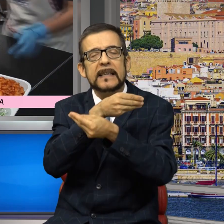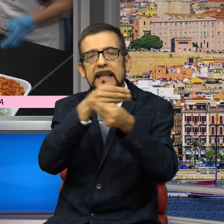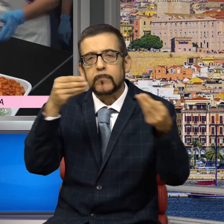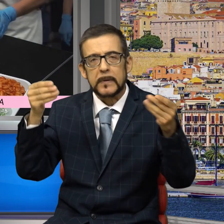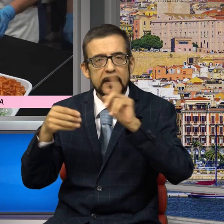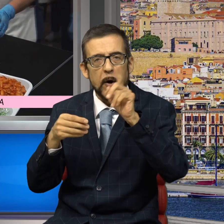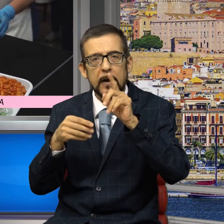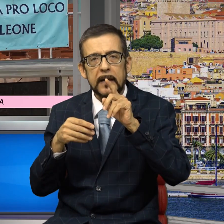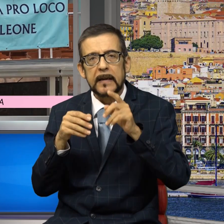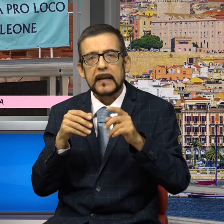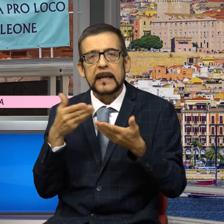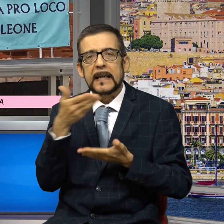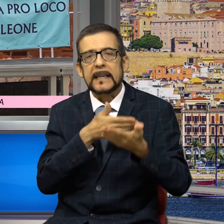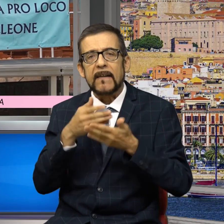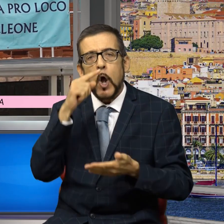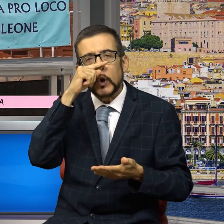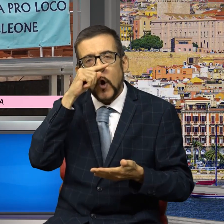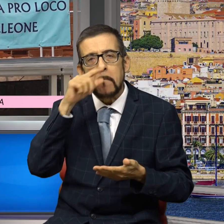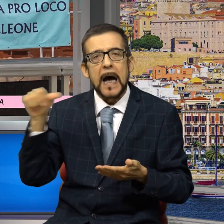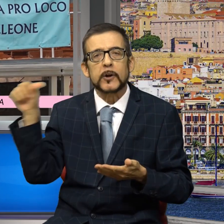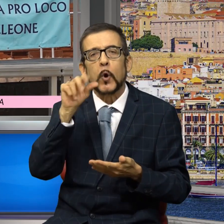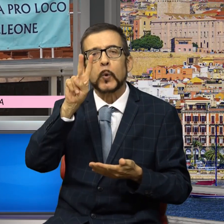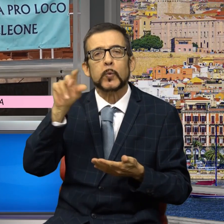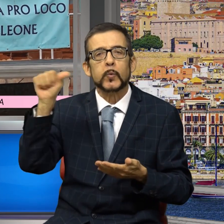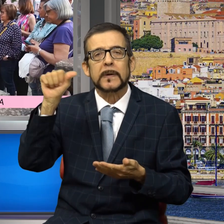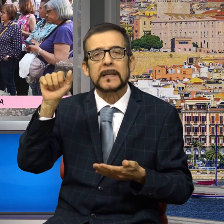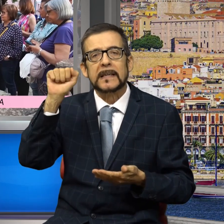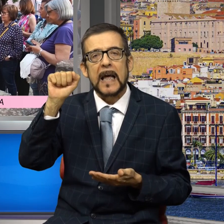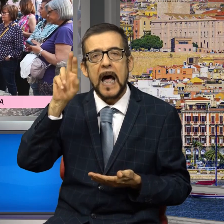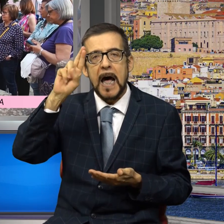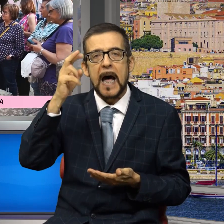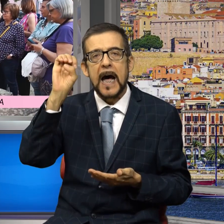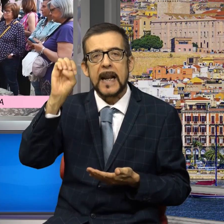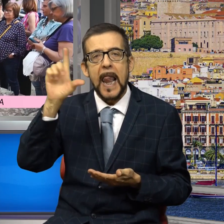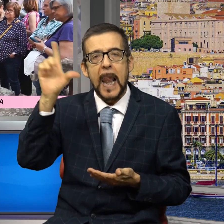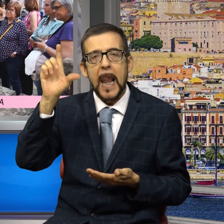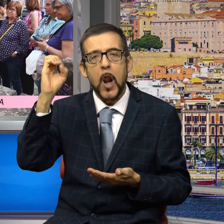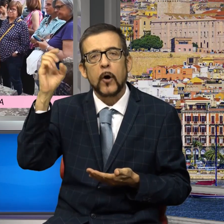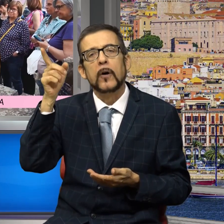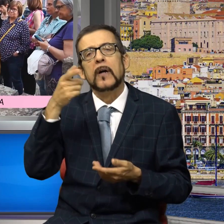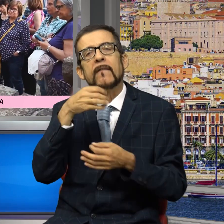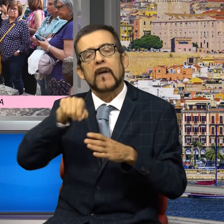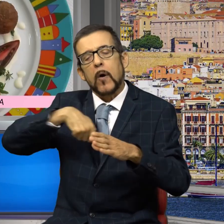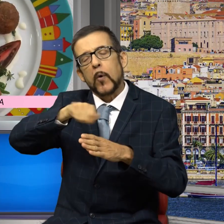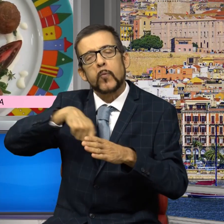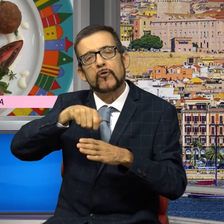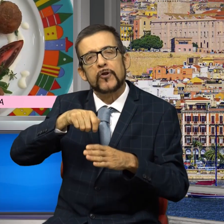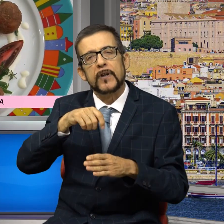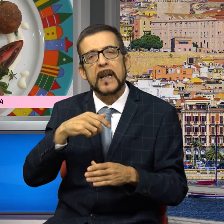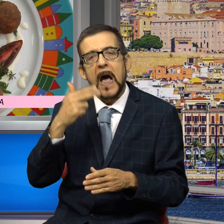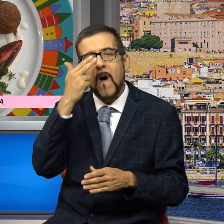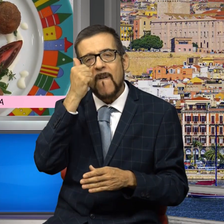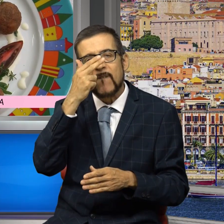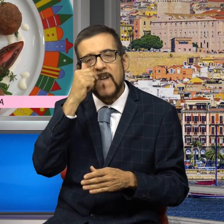da Tommaso Sussarello è seguito lo show cooking di Fabio Zago, che ha proposto le carni del territorio attraverso gustose polpette e